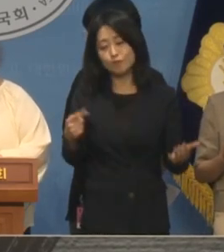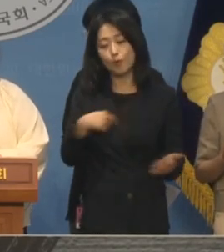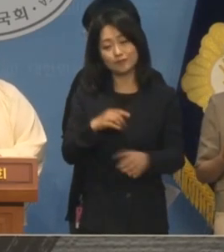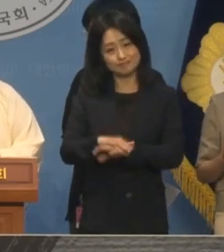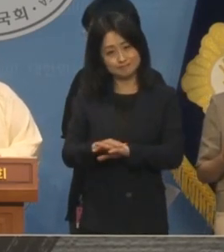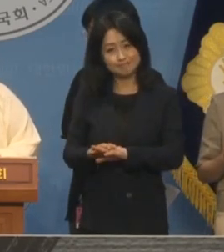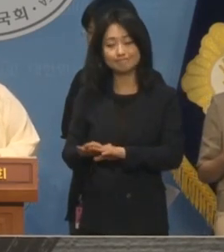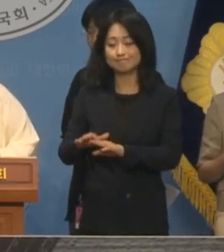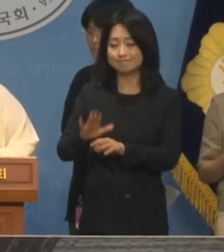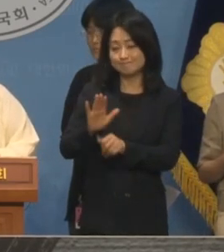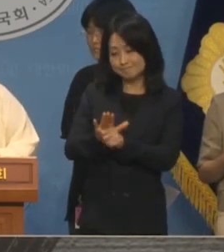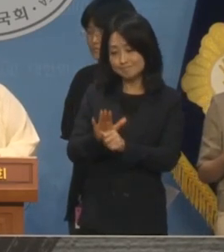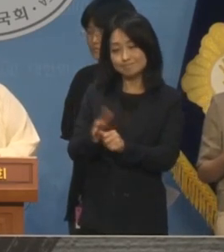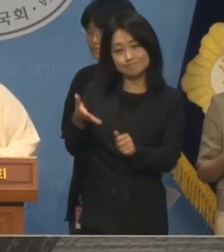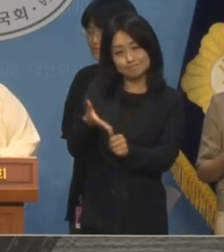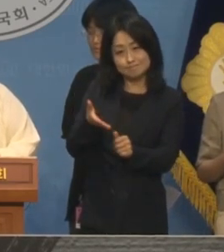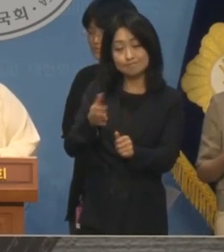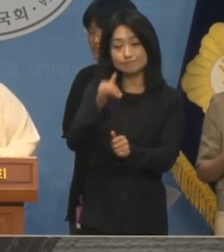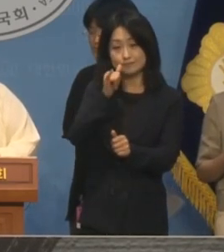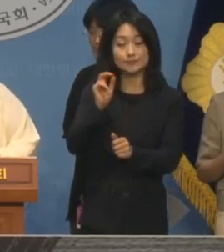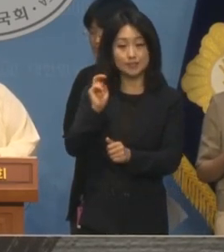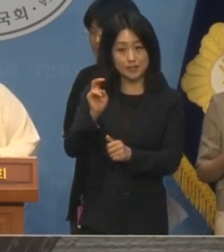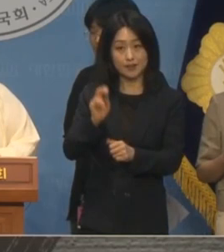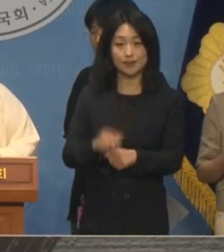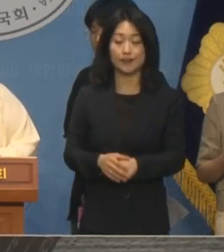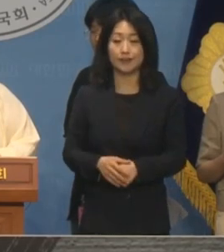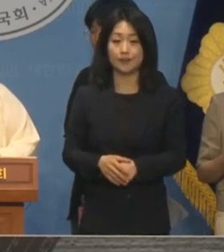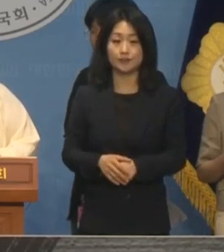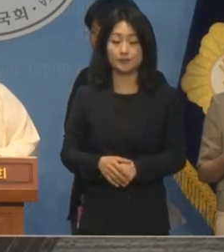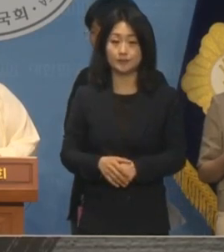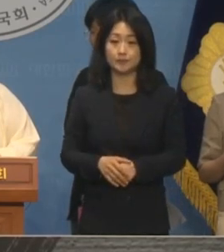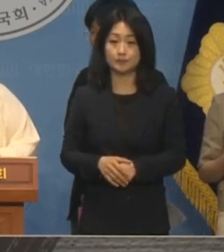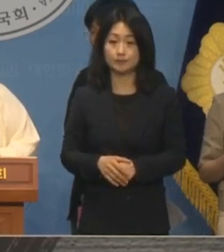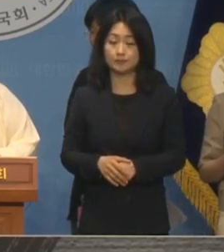것이고 지금처럼 시설을